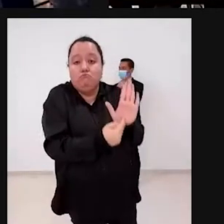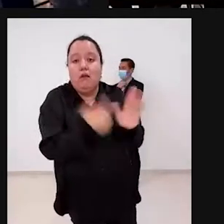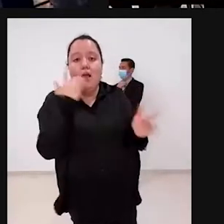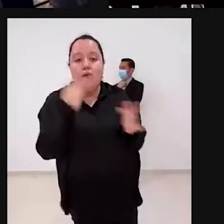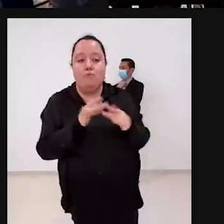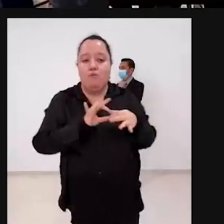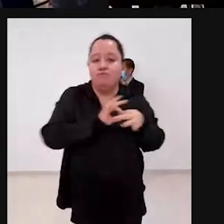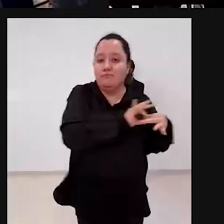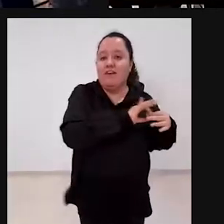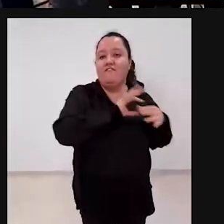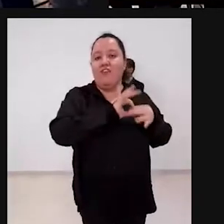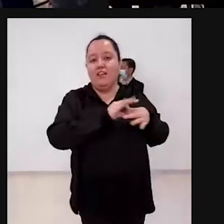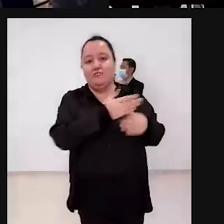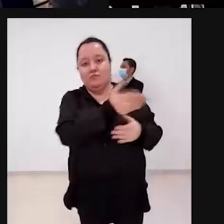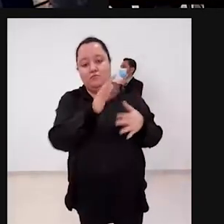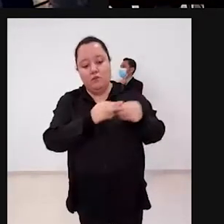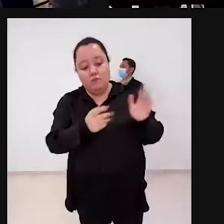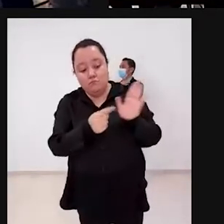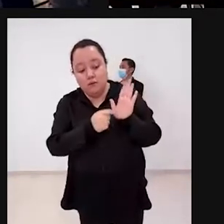ustedes